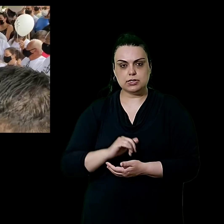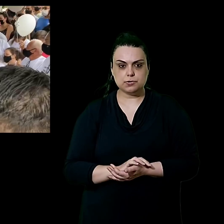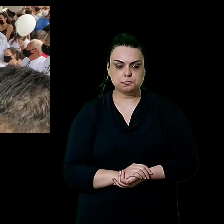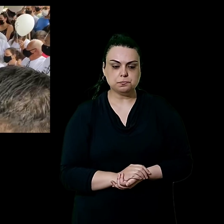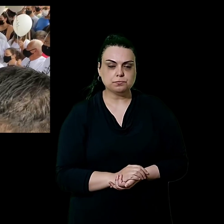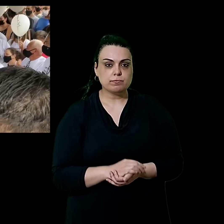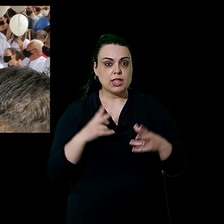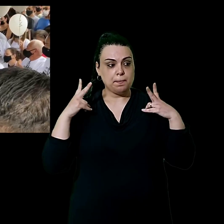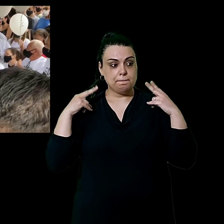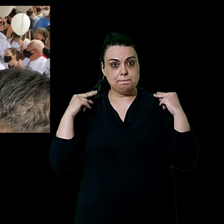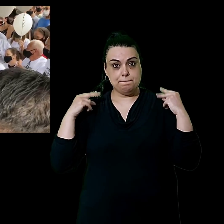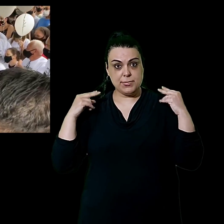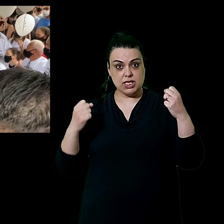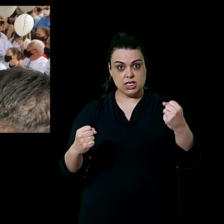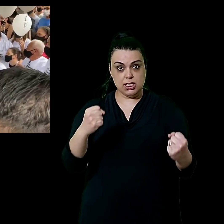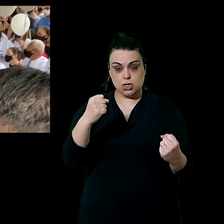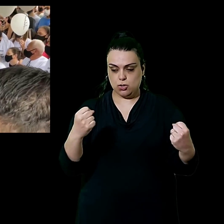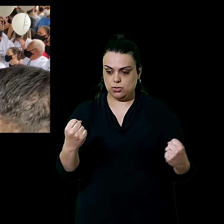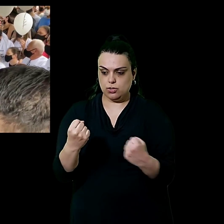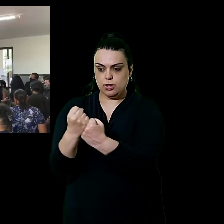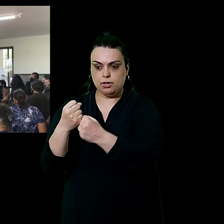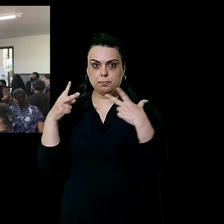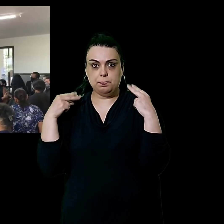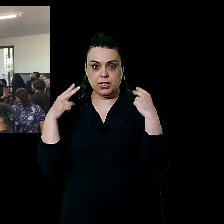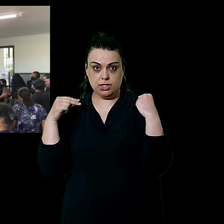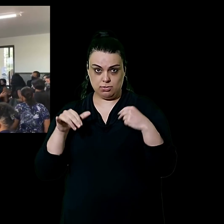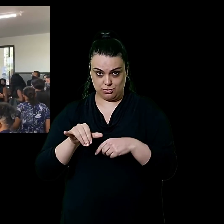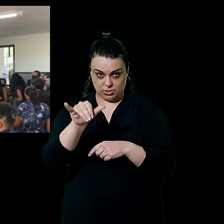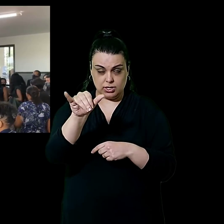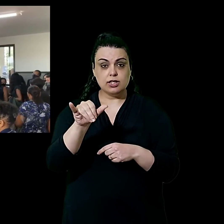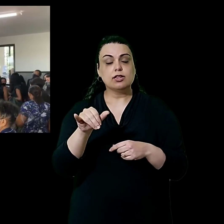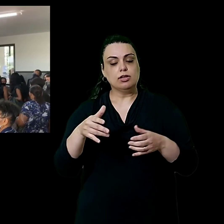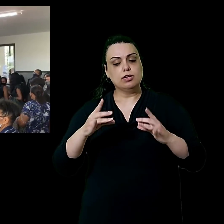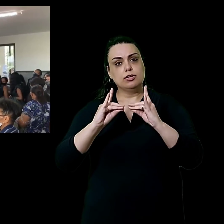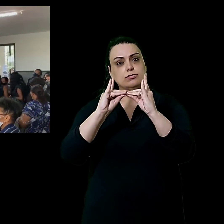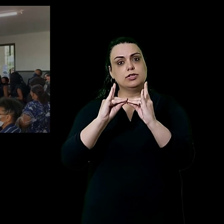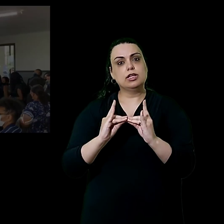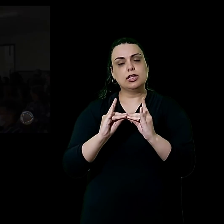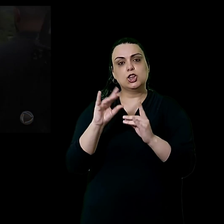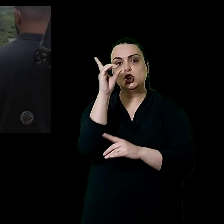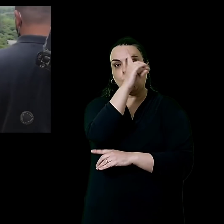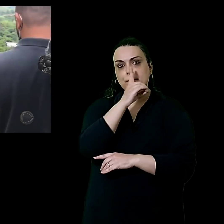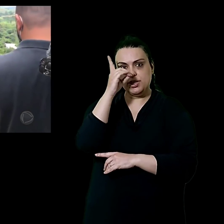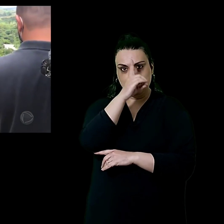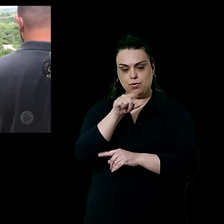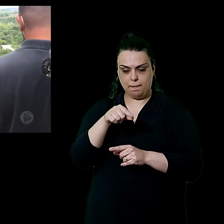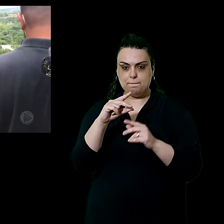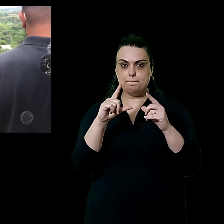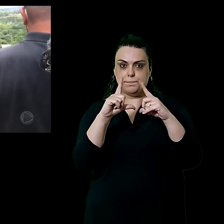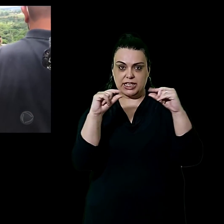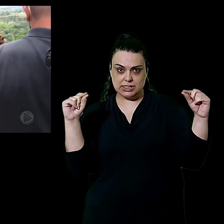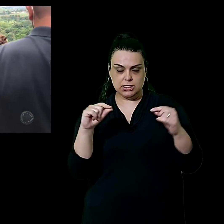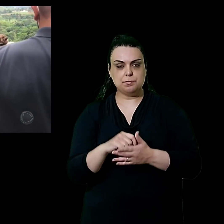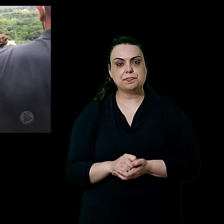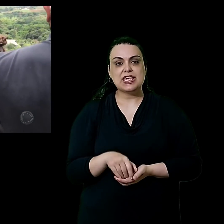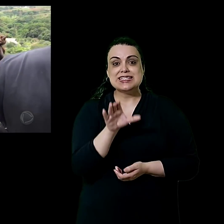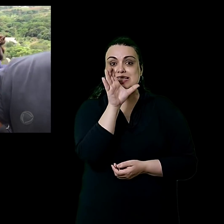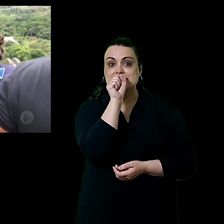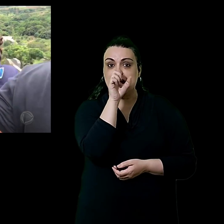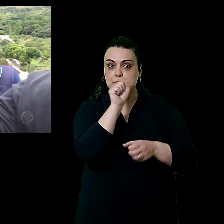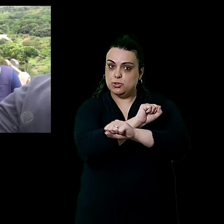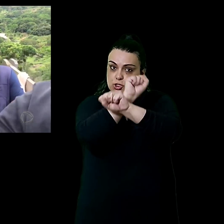aeronave. Piloto e copiloto foram velados neste domingo em Brasília. Na manhã de